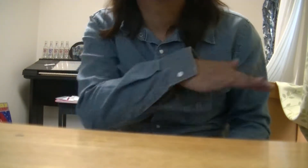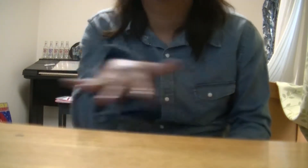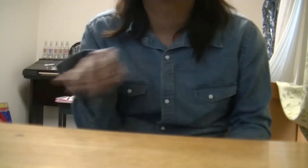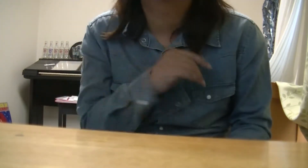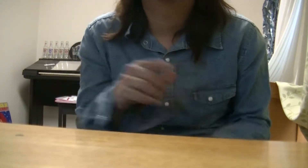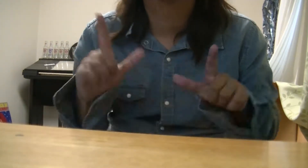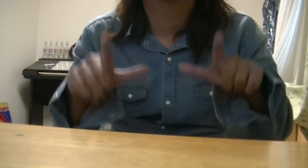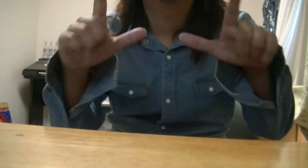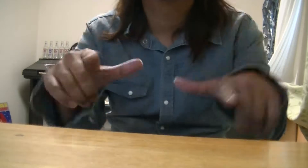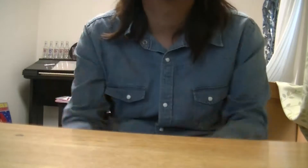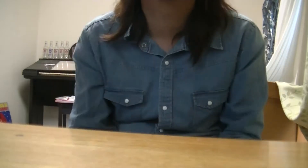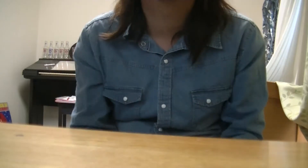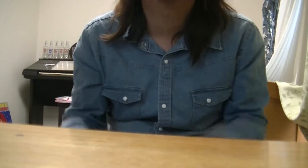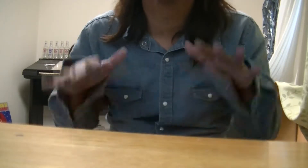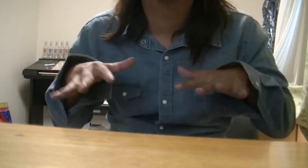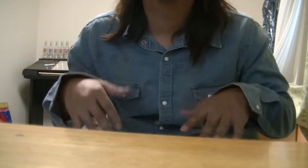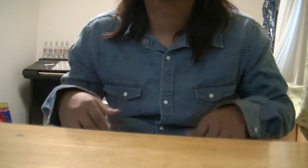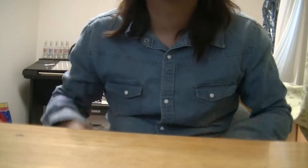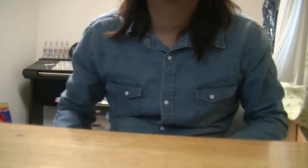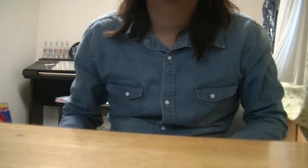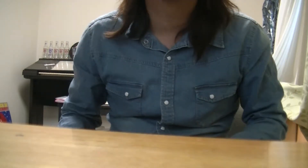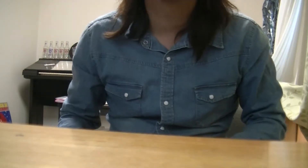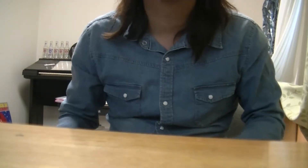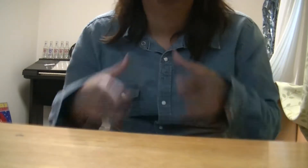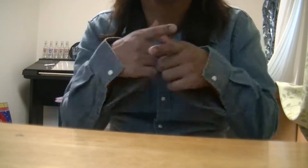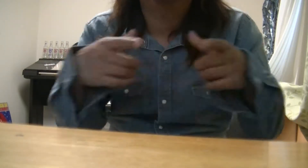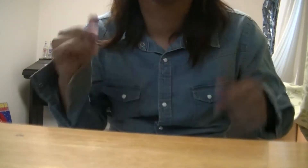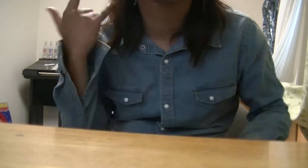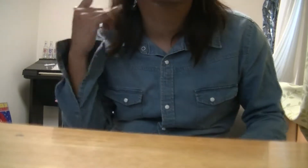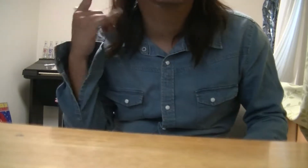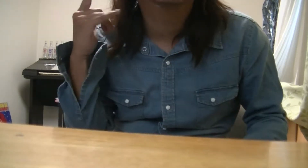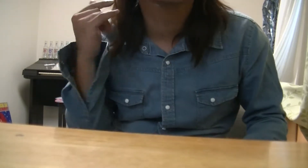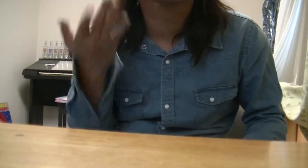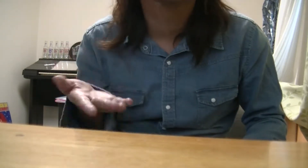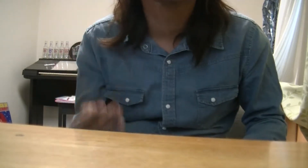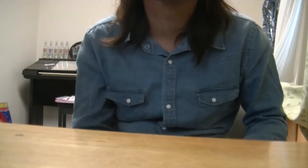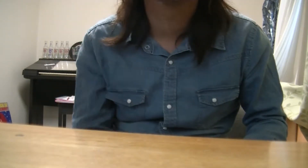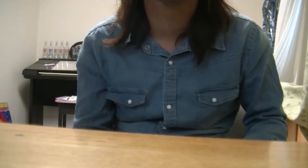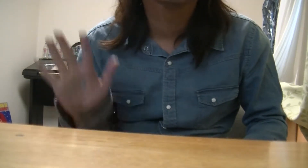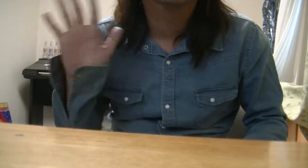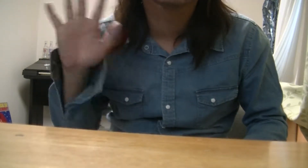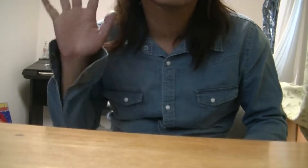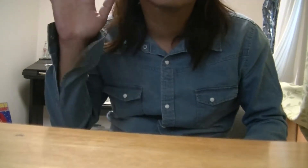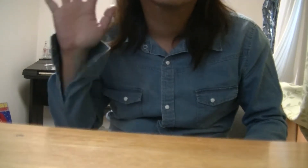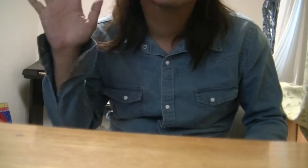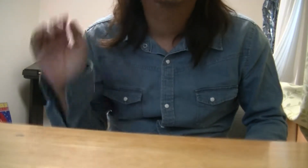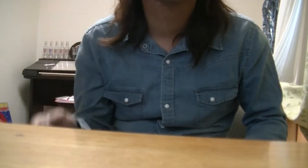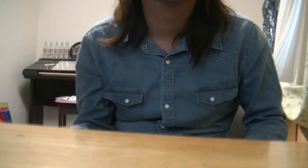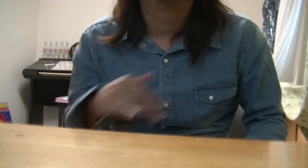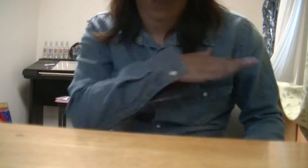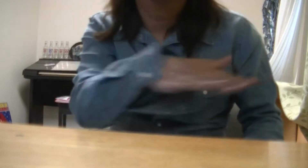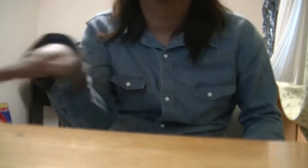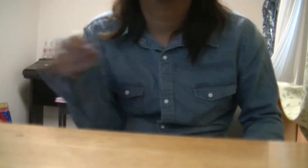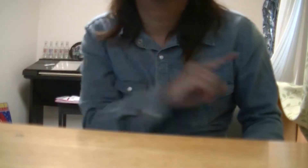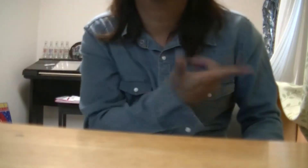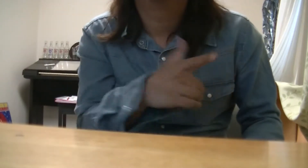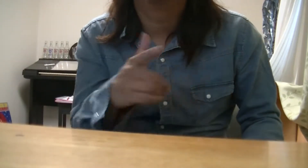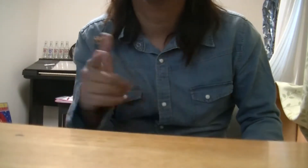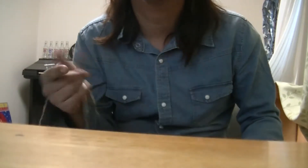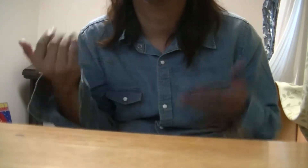。今日持ち物の中にスマートフォンがあるよって方、ちょっと手を挙げてもらっていいですか。うわー、もうほぼ ありがとうございます